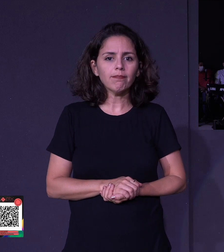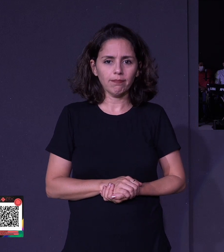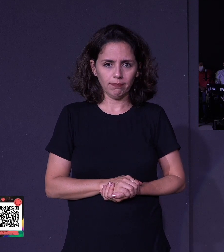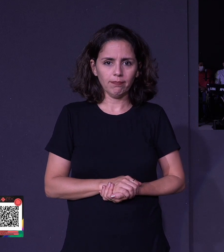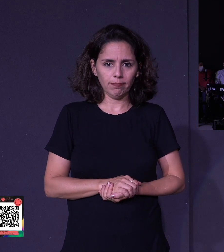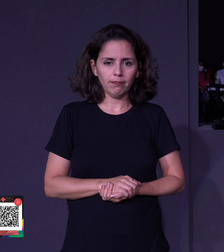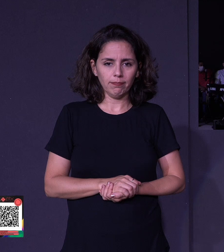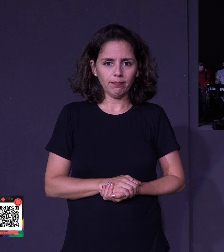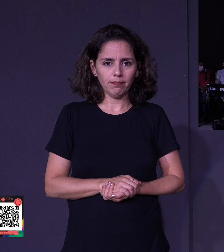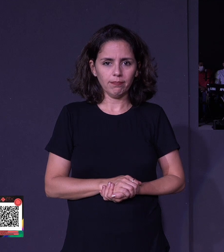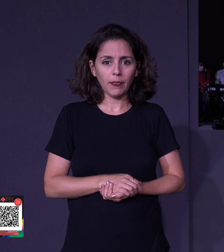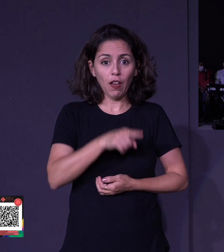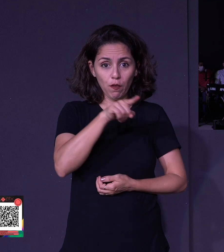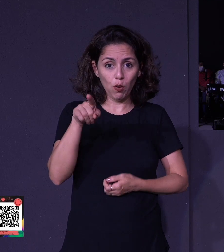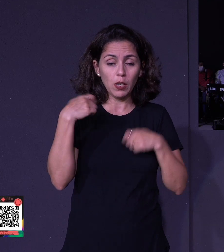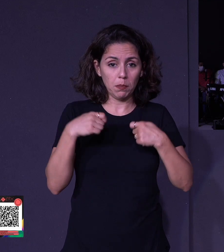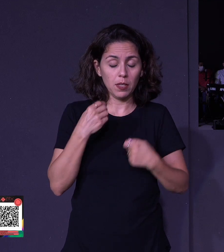Grave memórias nela.